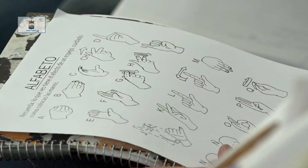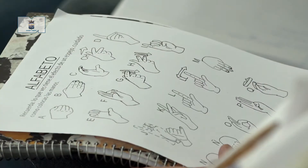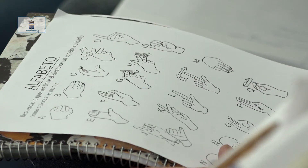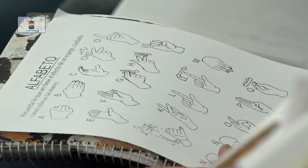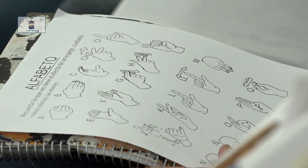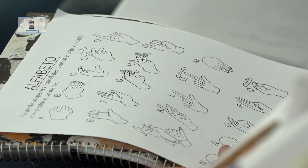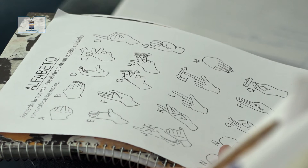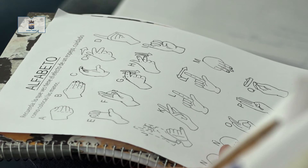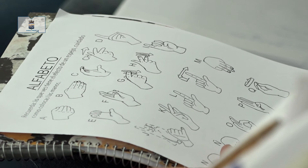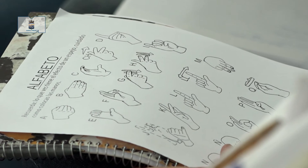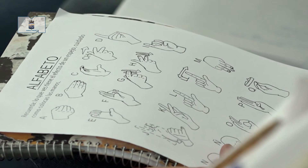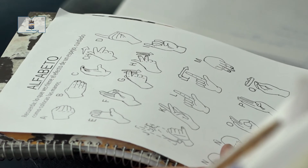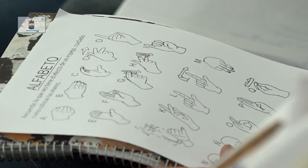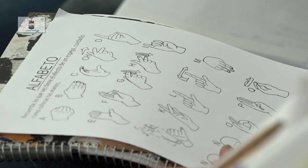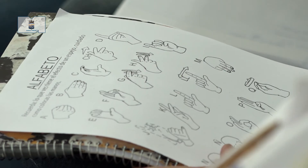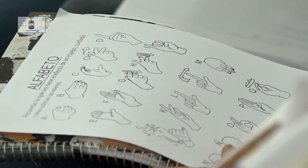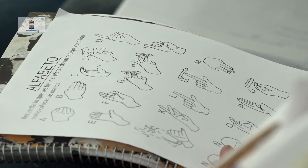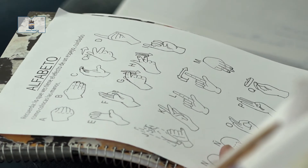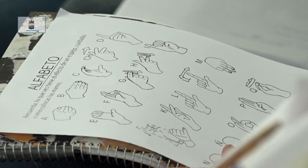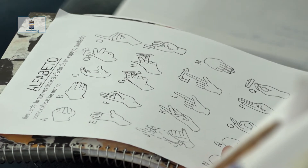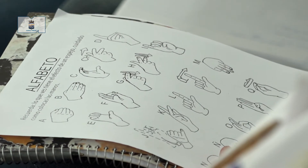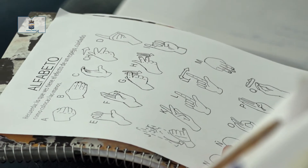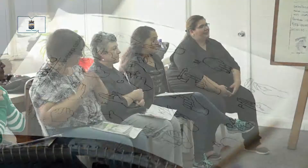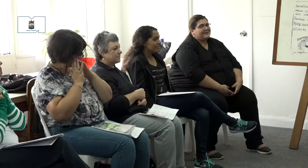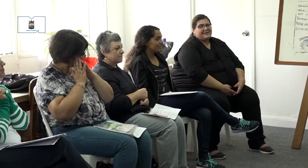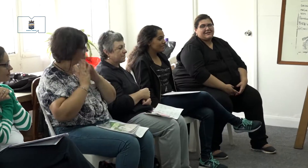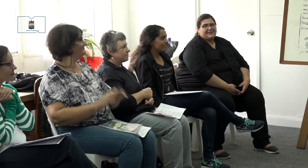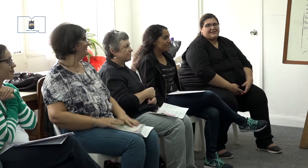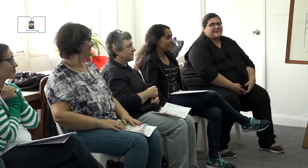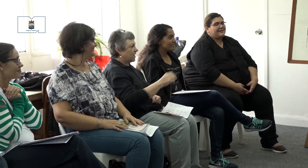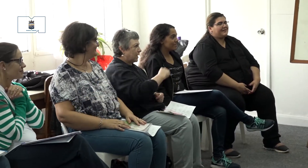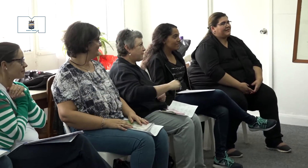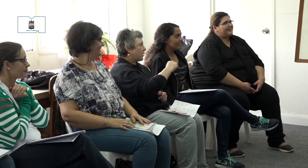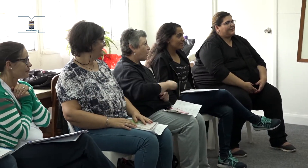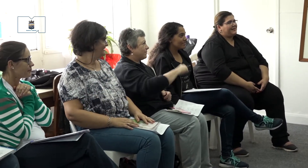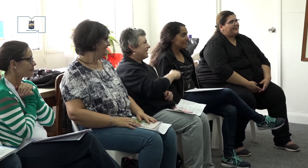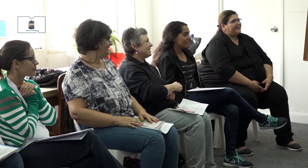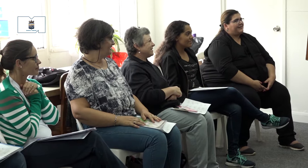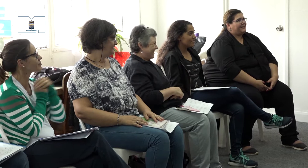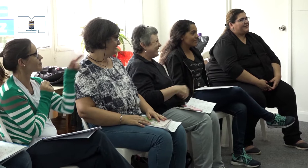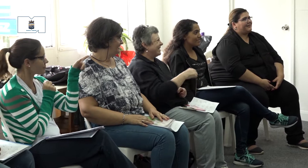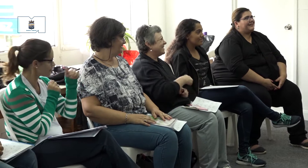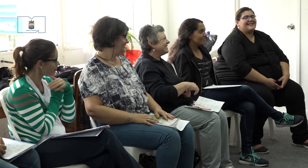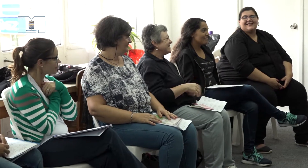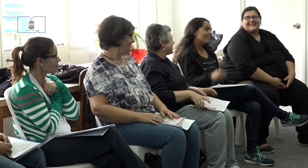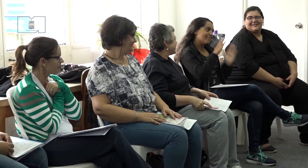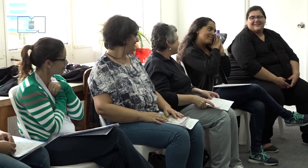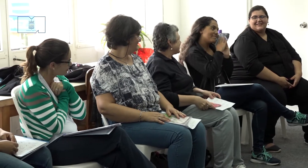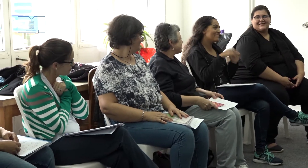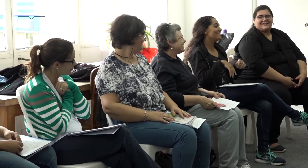cursando este año. Ellos sí van a salir con un título de idóneo o con una licenciatura, y este año vamos a